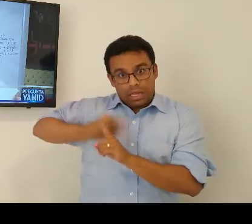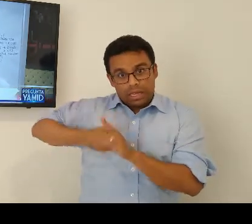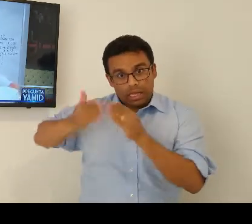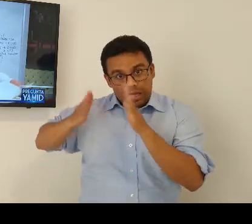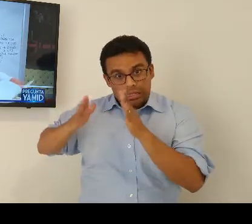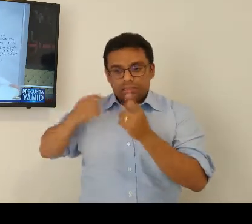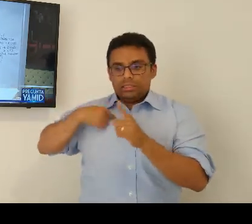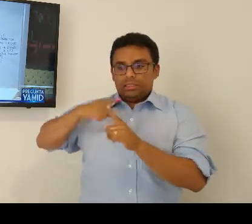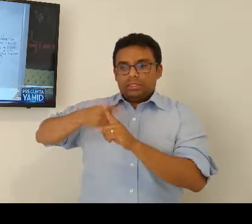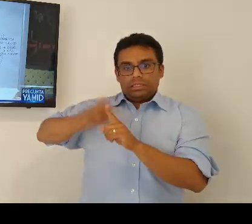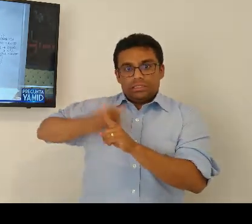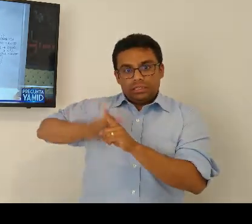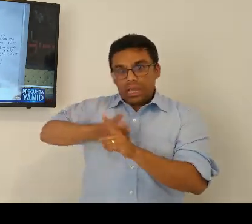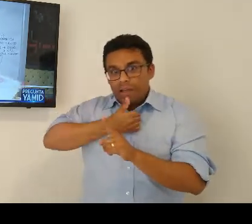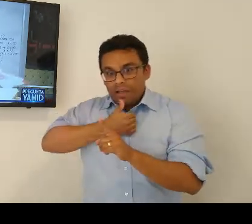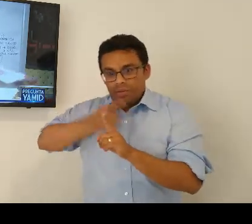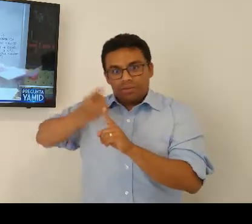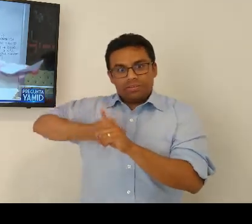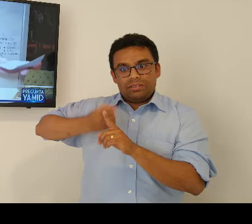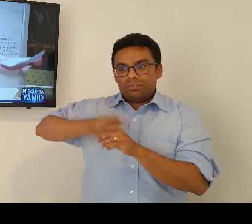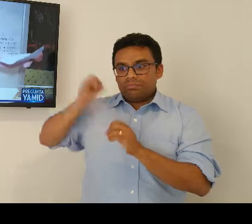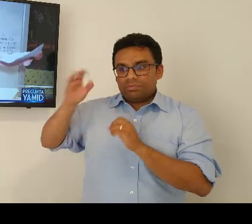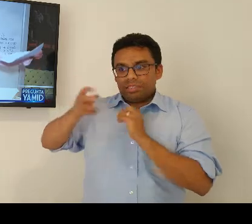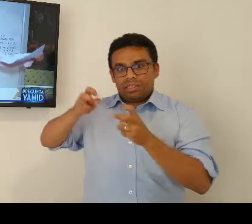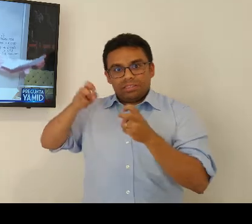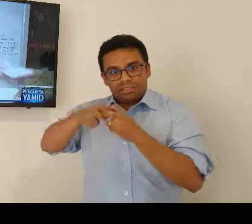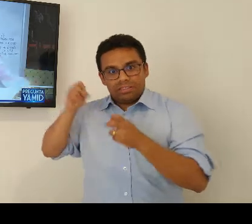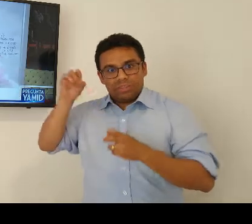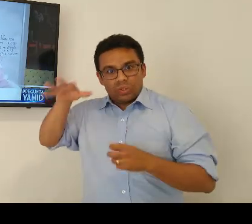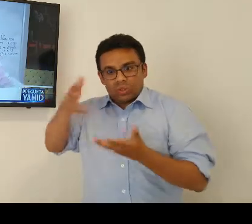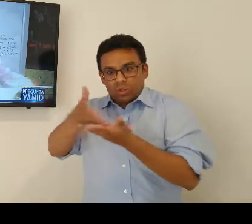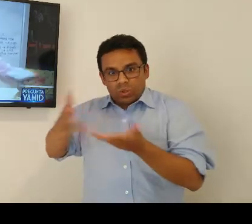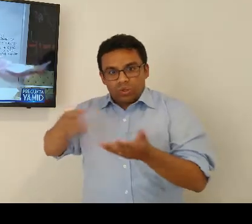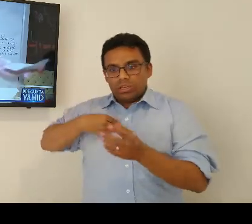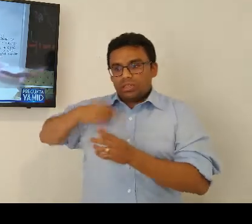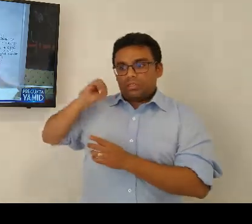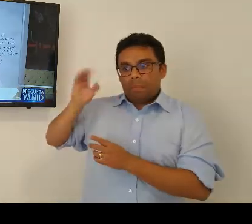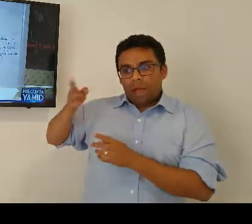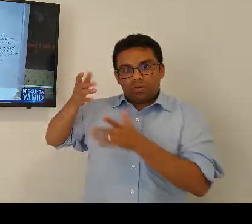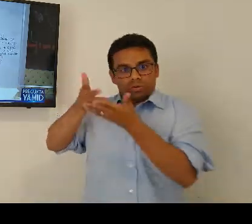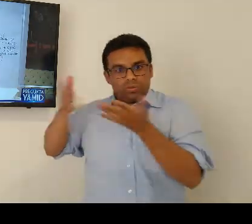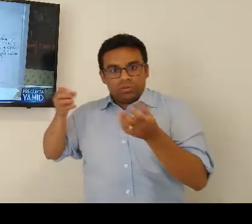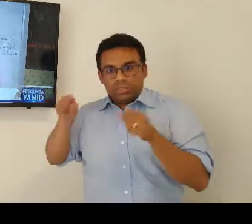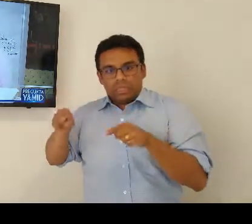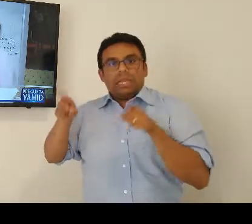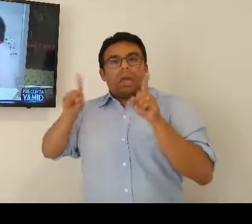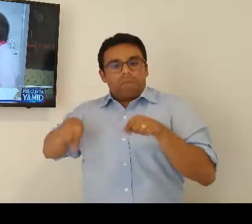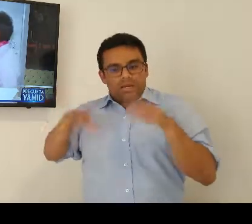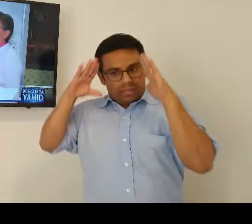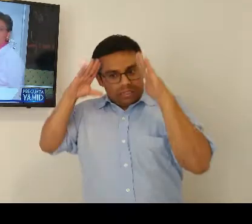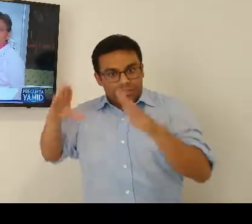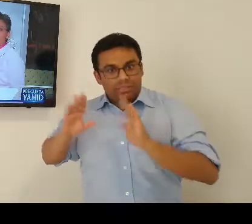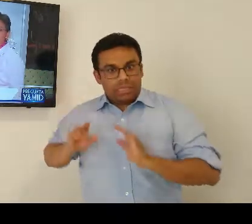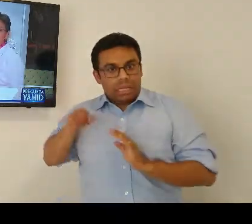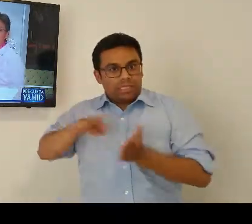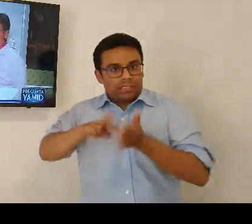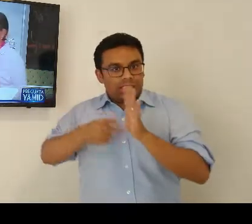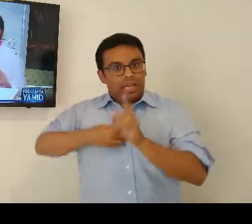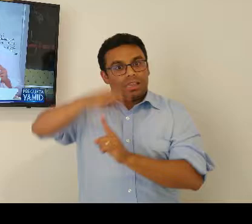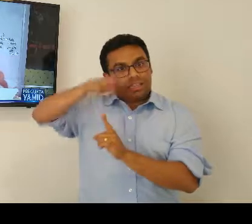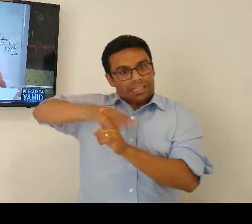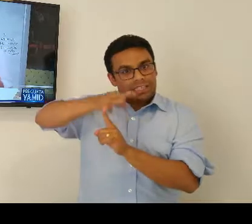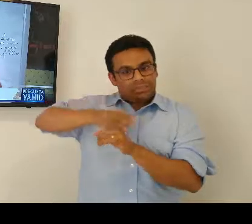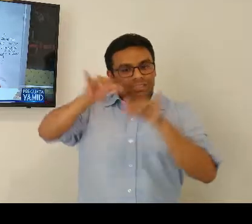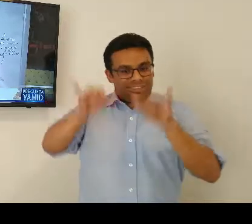Entonces tenemos que ir apagando la economía y redistribuyendo ingresos de esta manera para poder estar 3 meses en cuarentena. Eso es lo que es una economía de